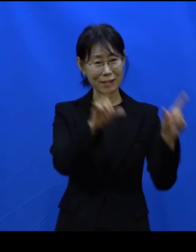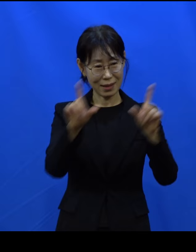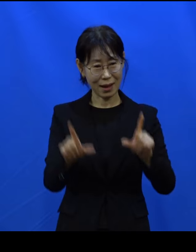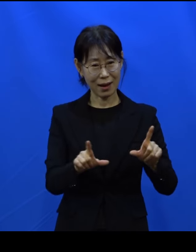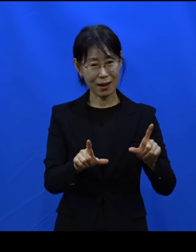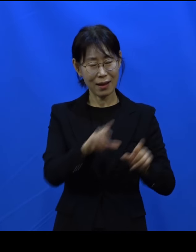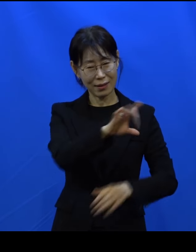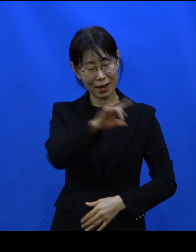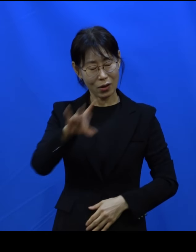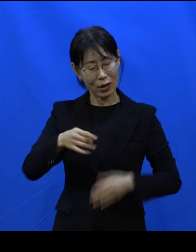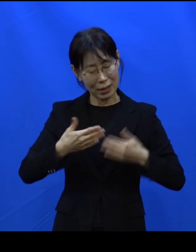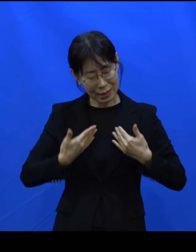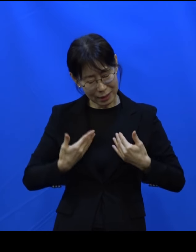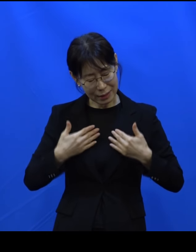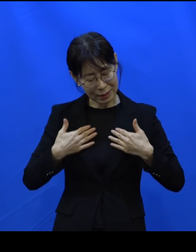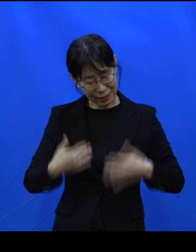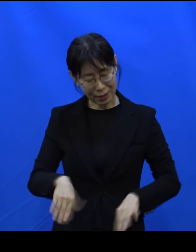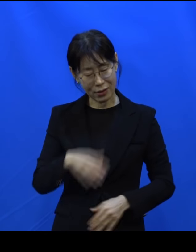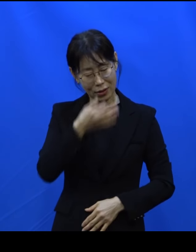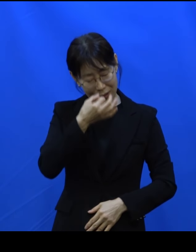있고 지칠 때도 있고.